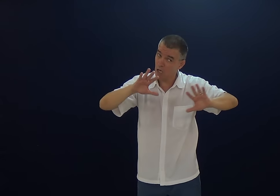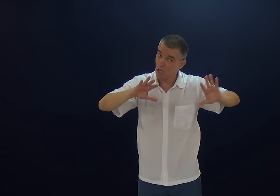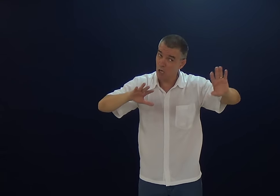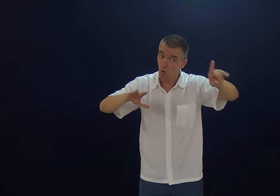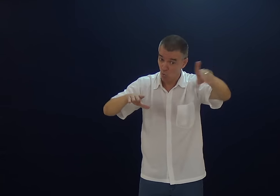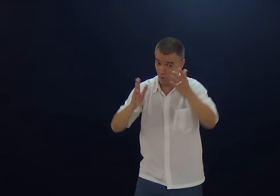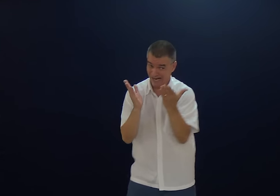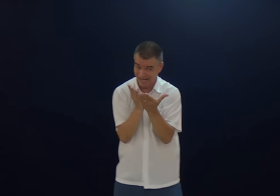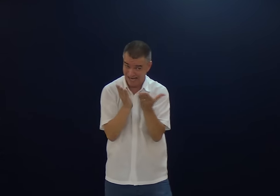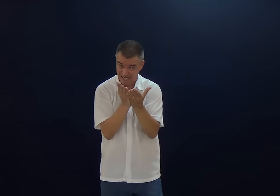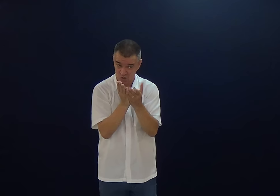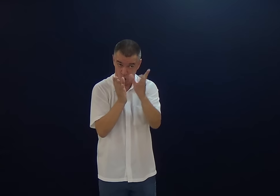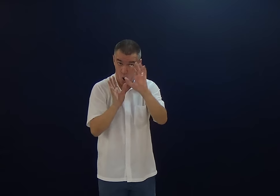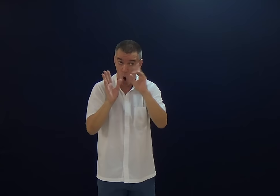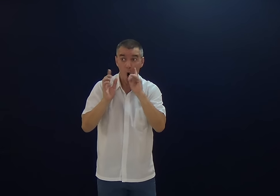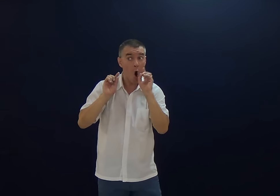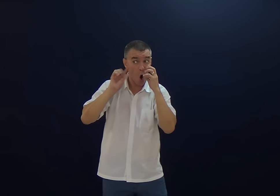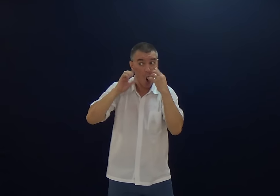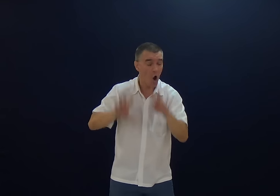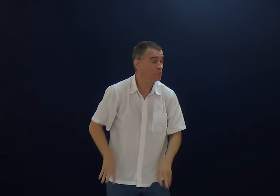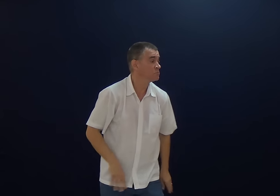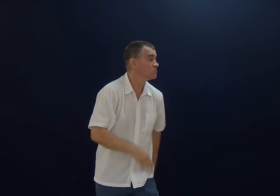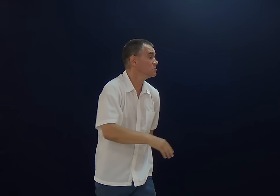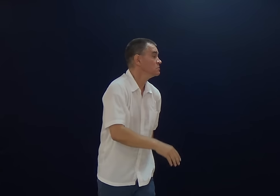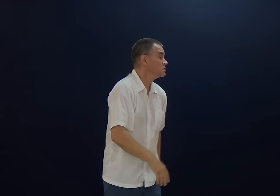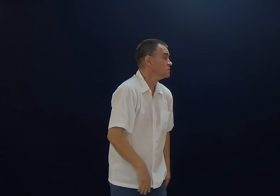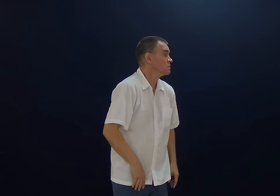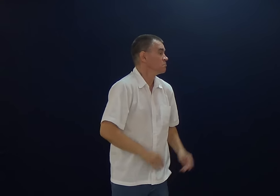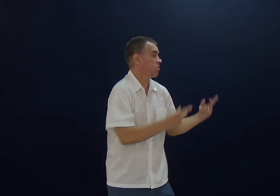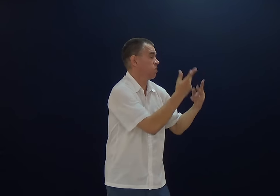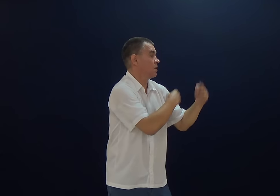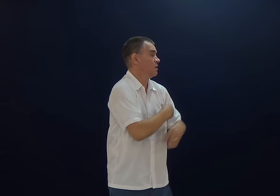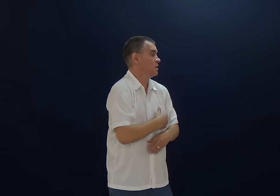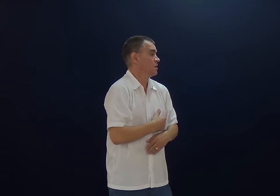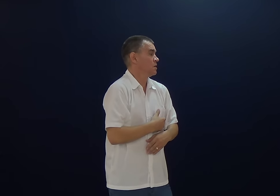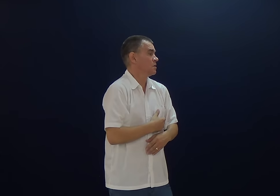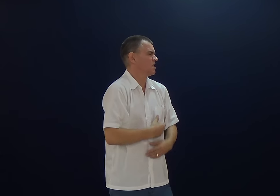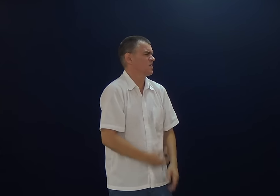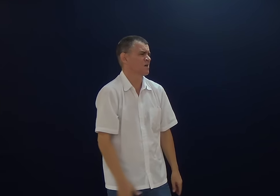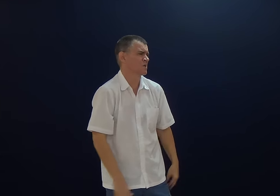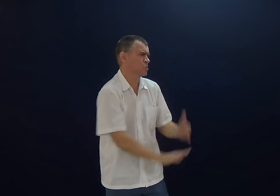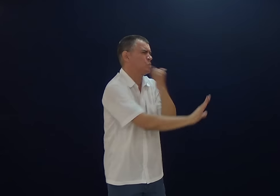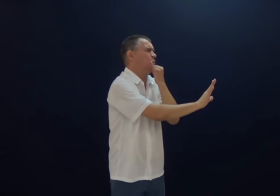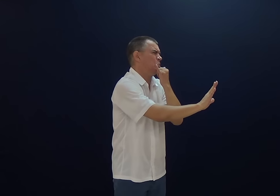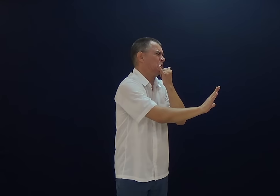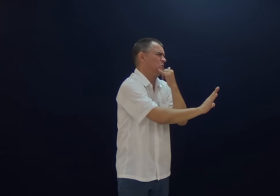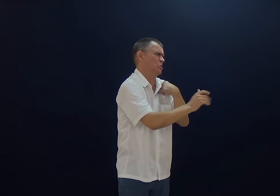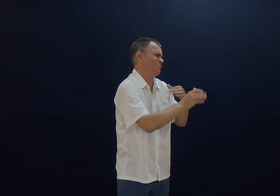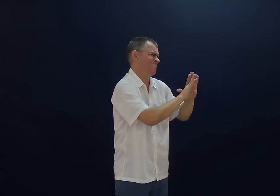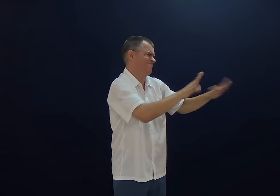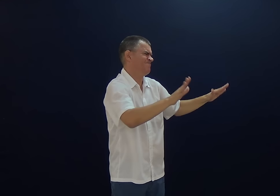Jesus precisa buscar uma postura contrária a isso a